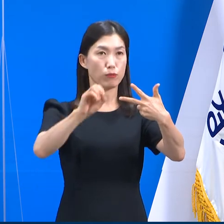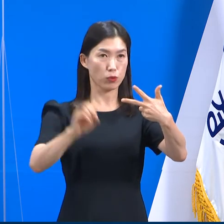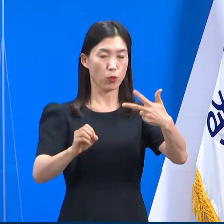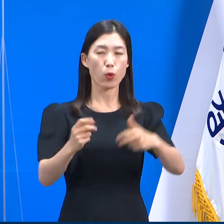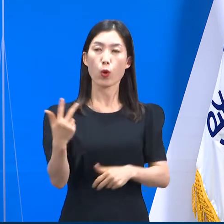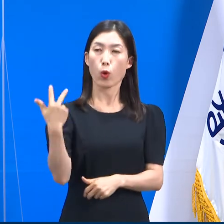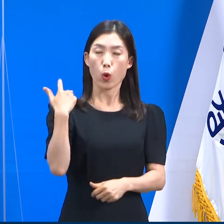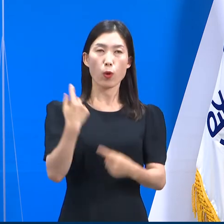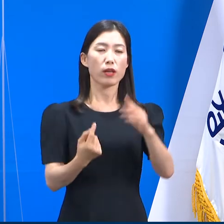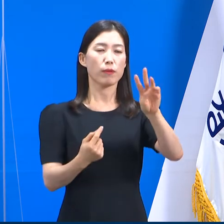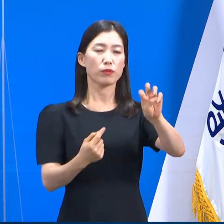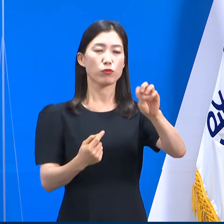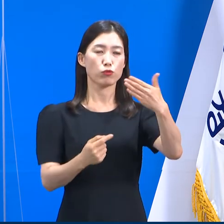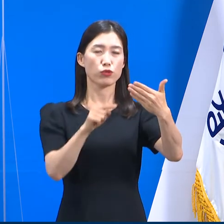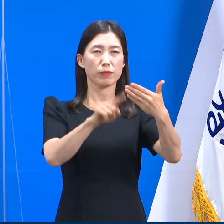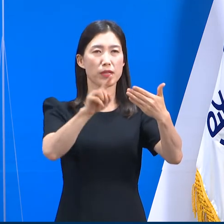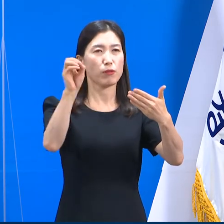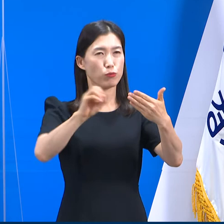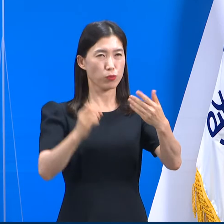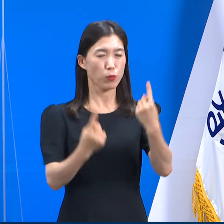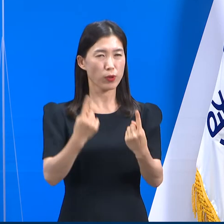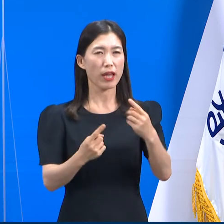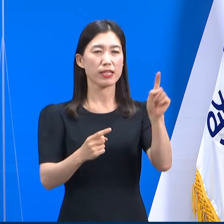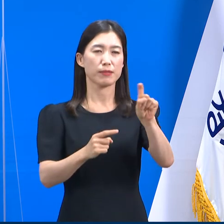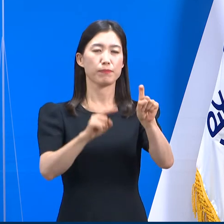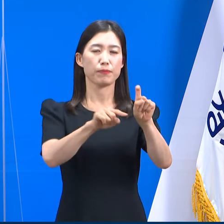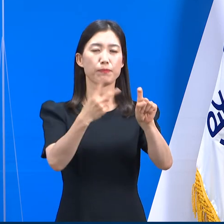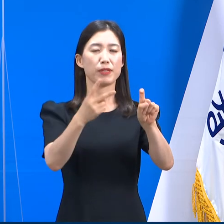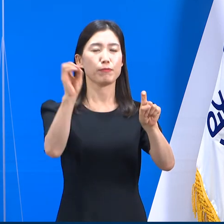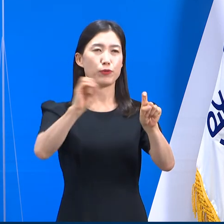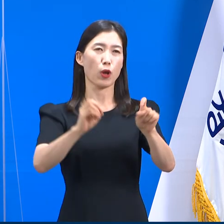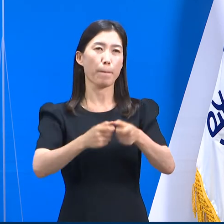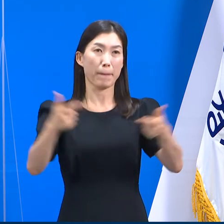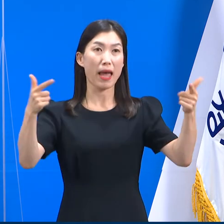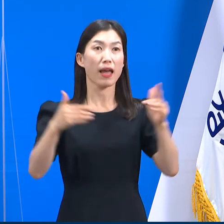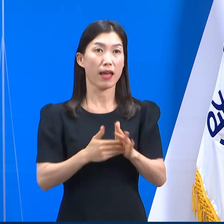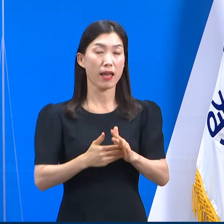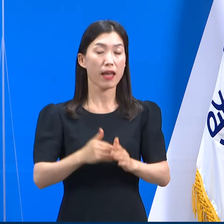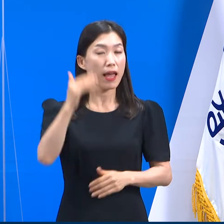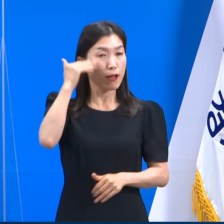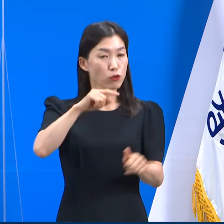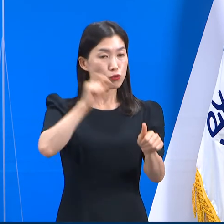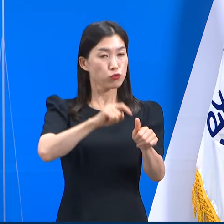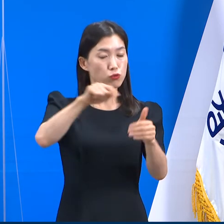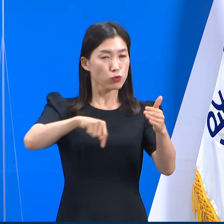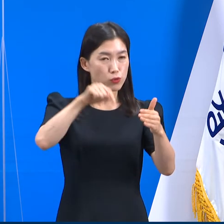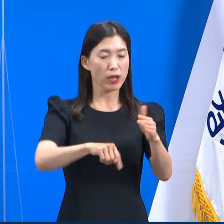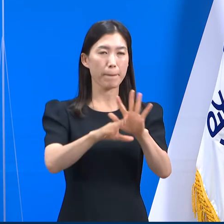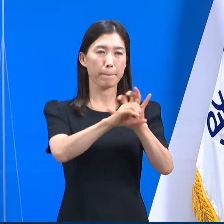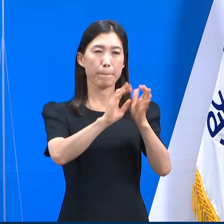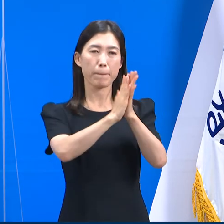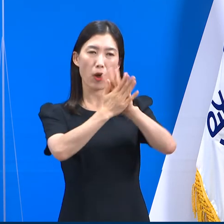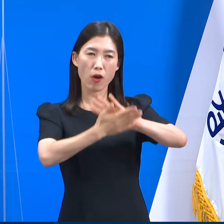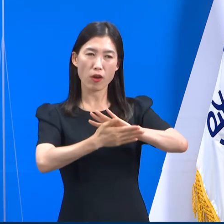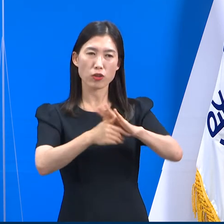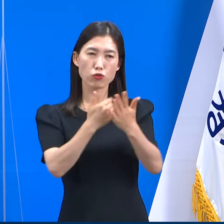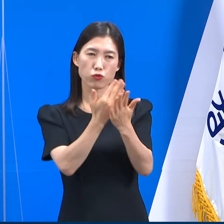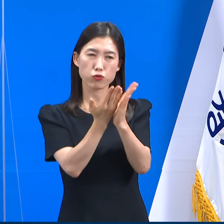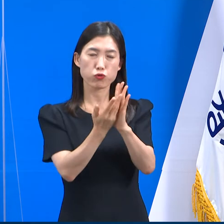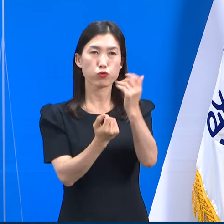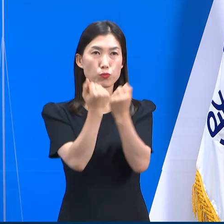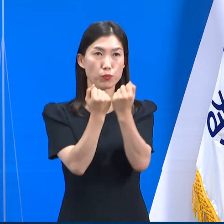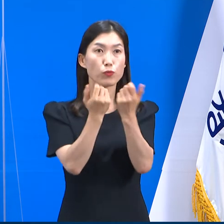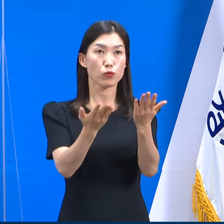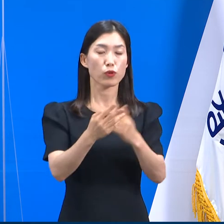전주 36.9% 대비 10.2% 증가했습니다. 국내 감염 사례 중 변이 바이러스 유형별 감염 사례를